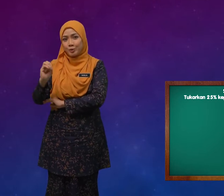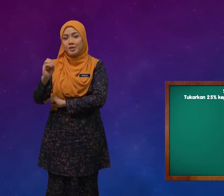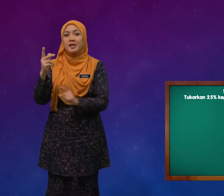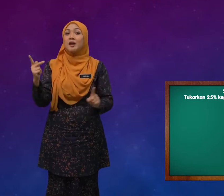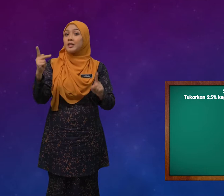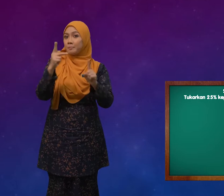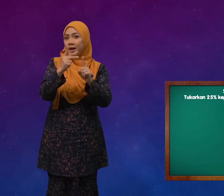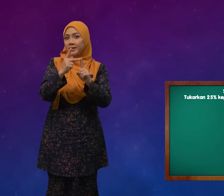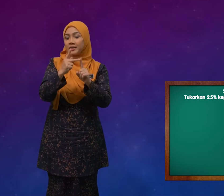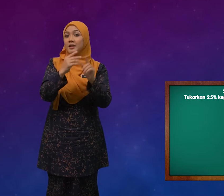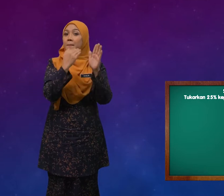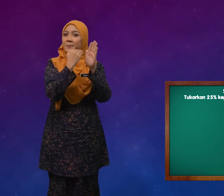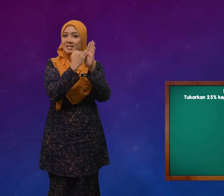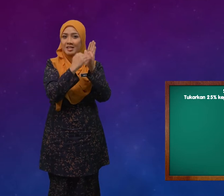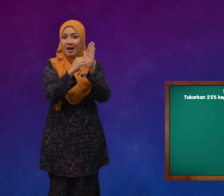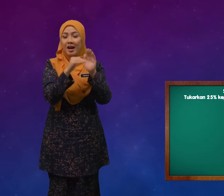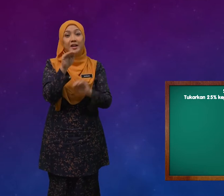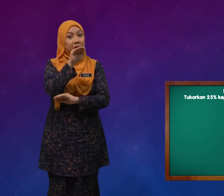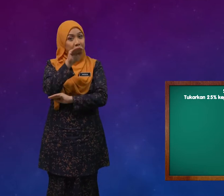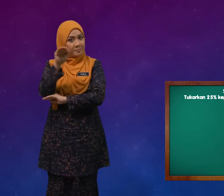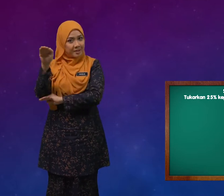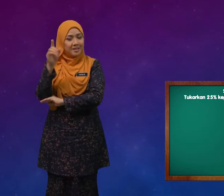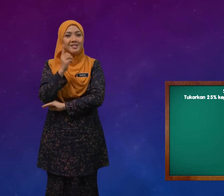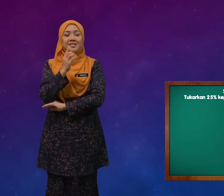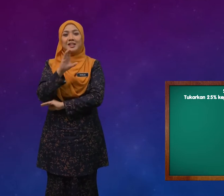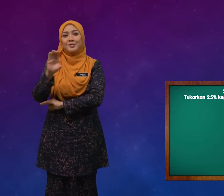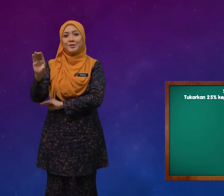25% kepada pecahan per 100.